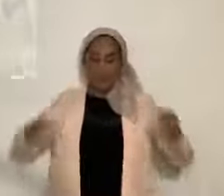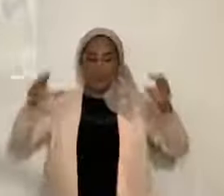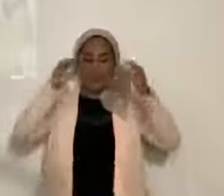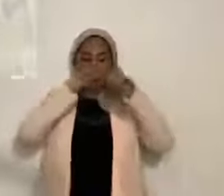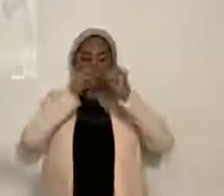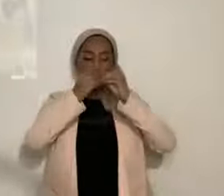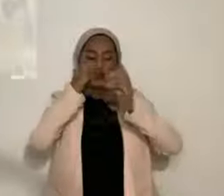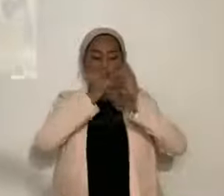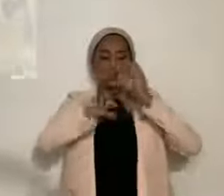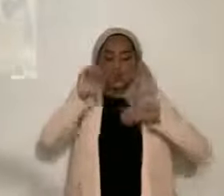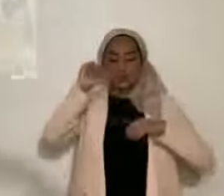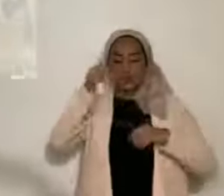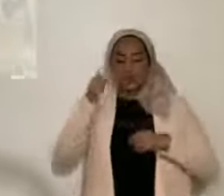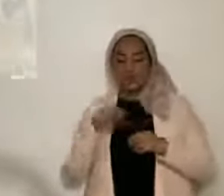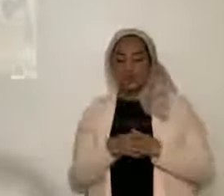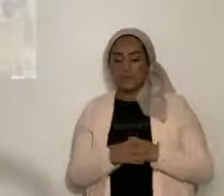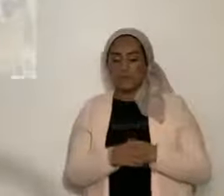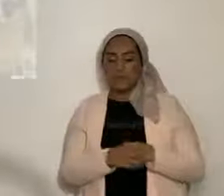10,